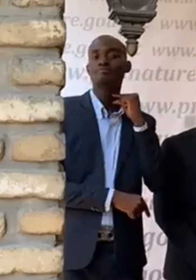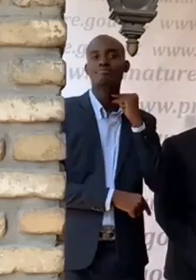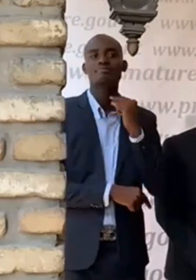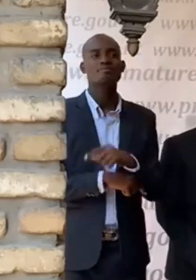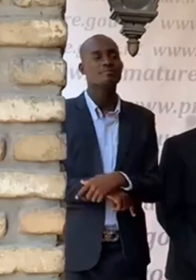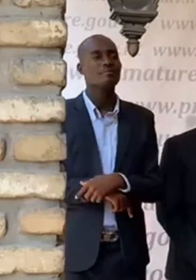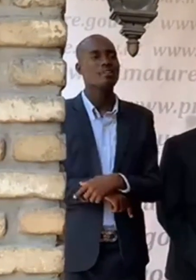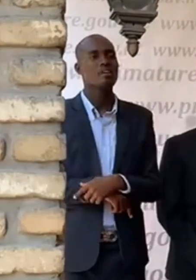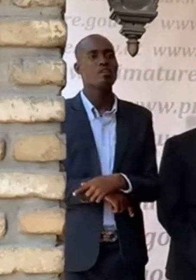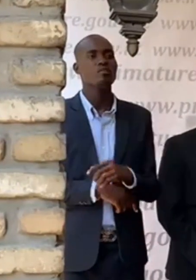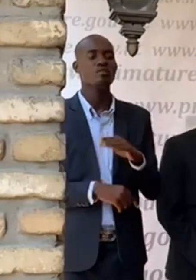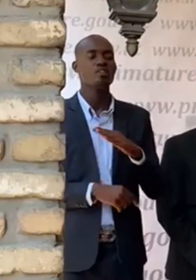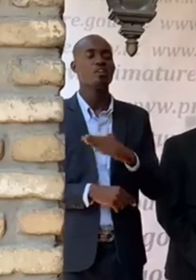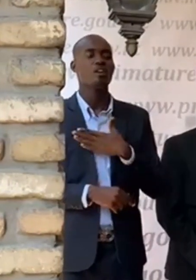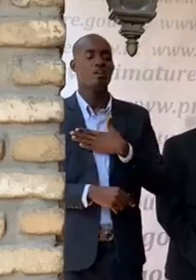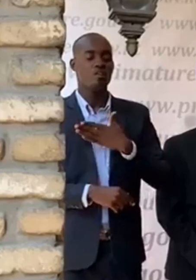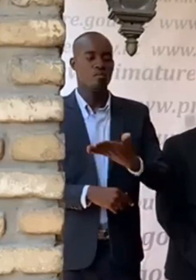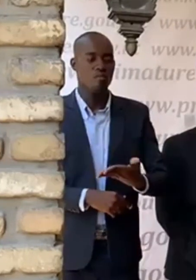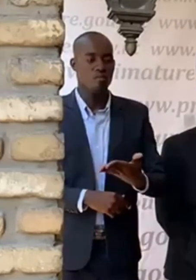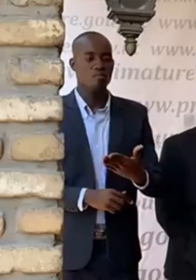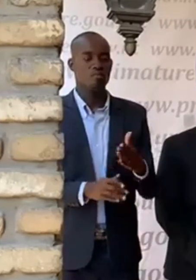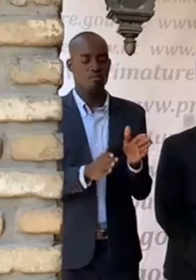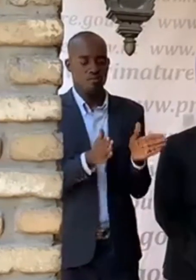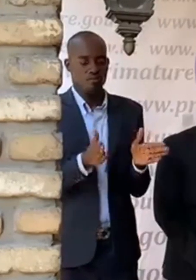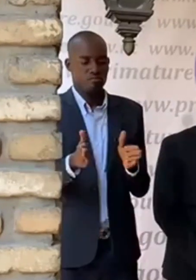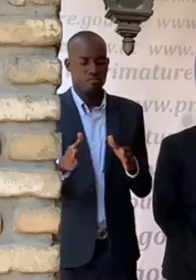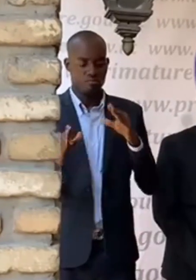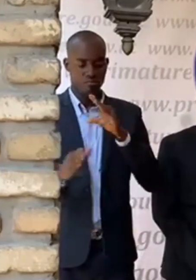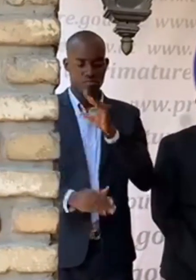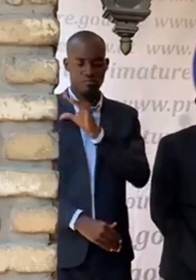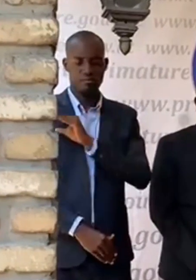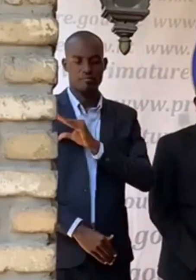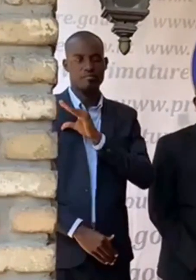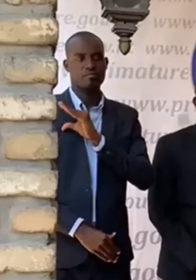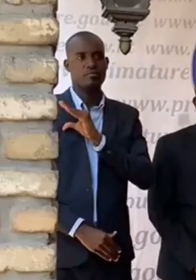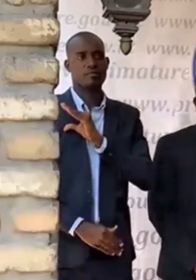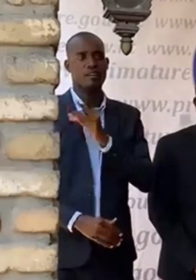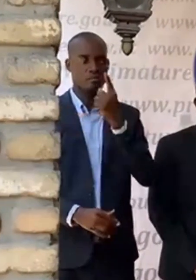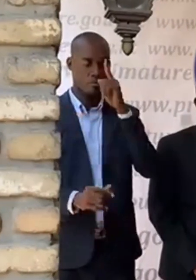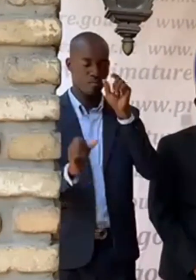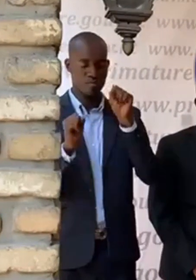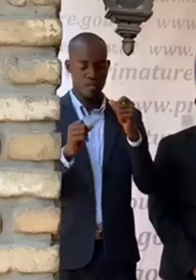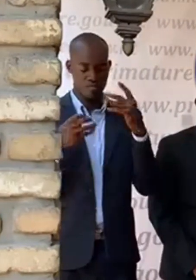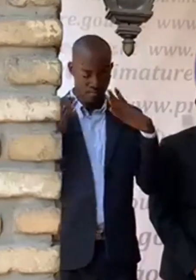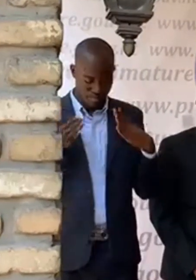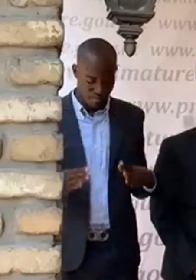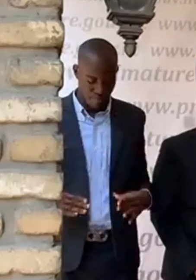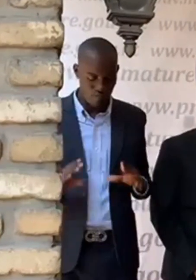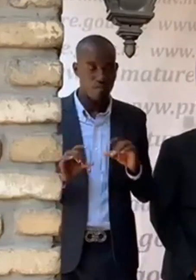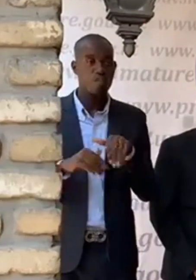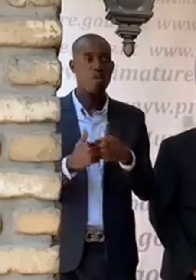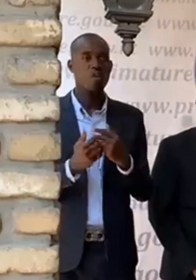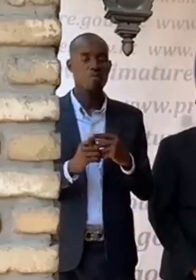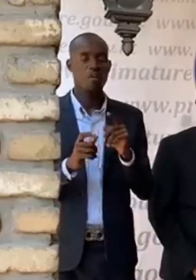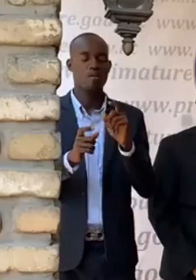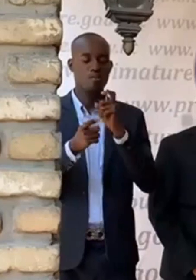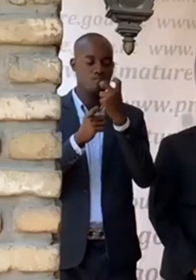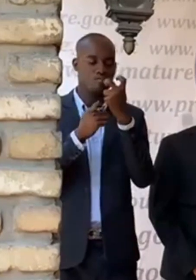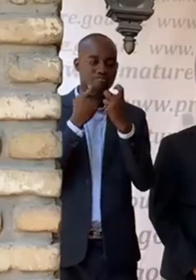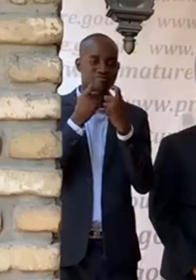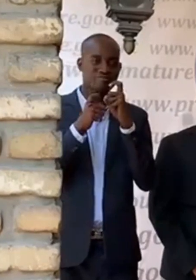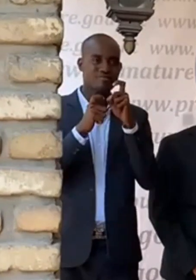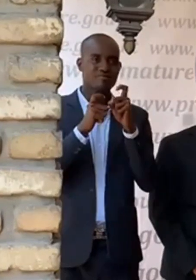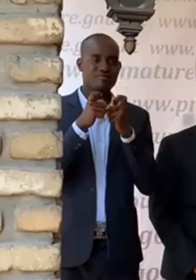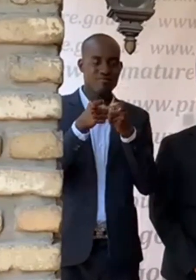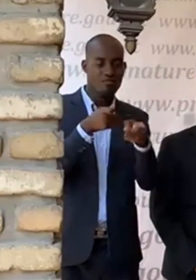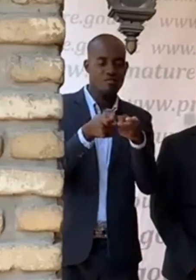le gouvernement d'une façon pour capable de porter bon gens la paix dans le pays. Alors, est-ce que c'est parce que les gens qui